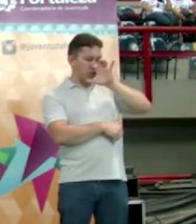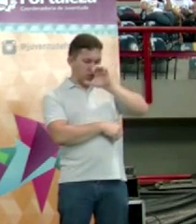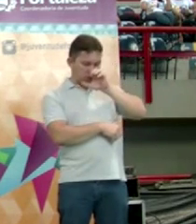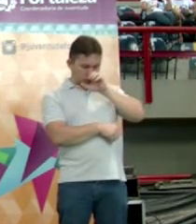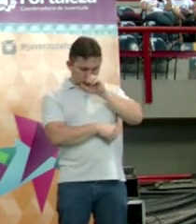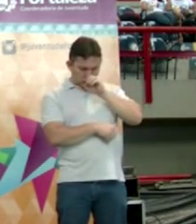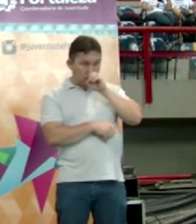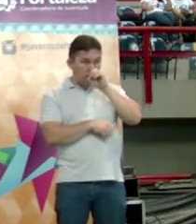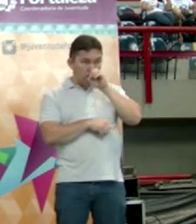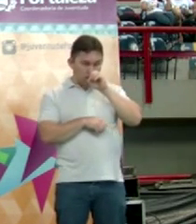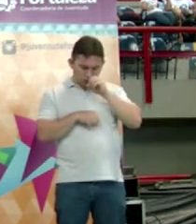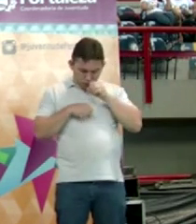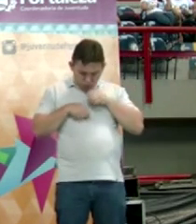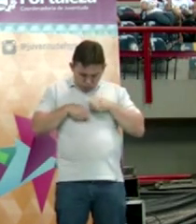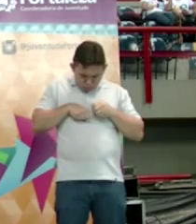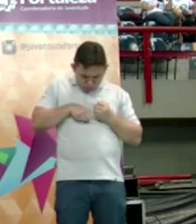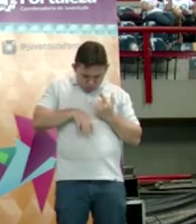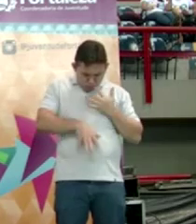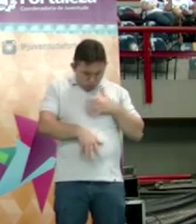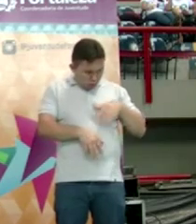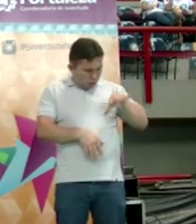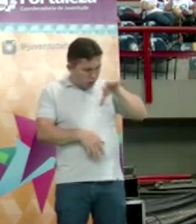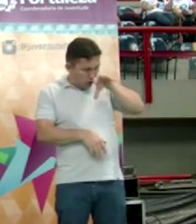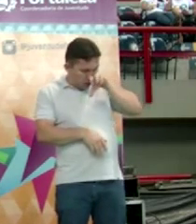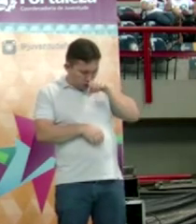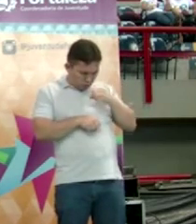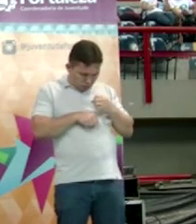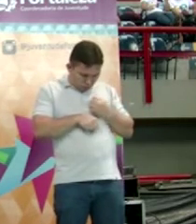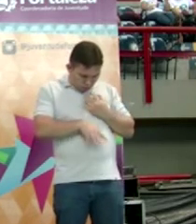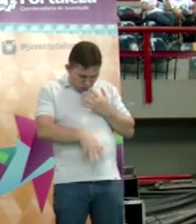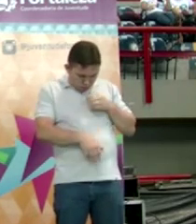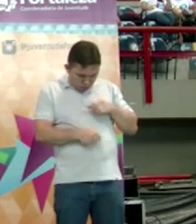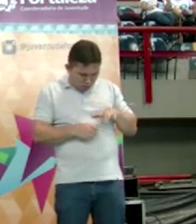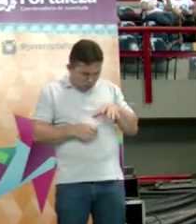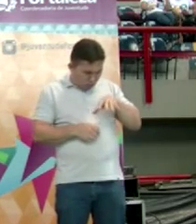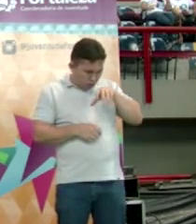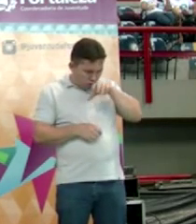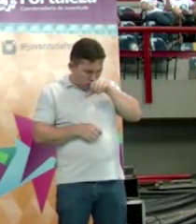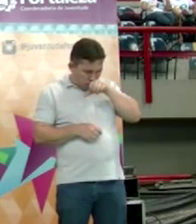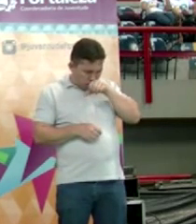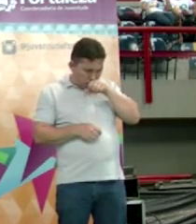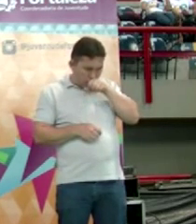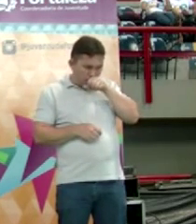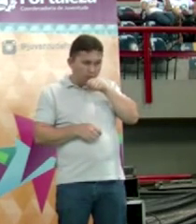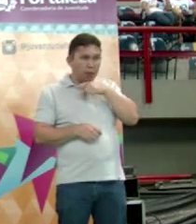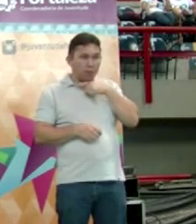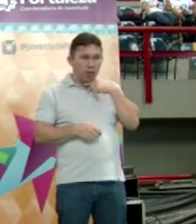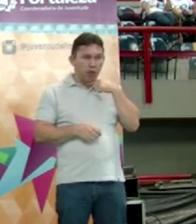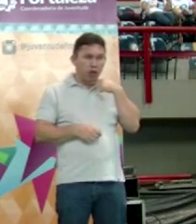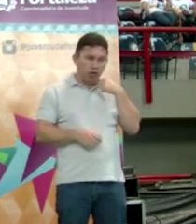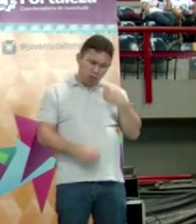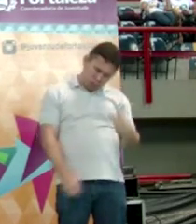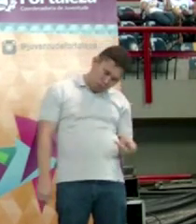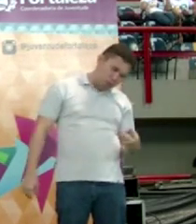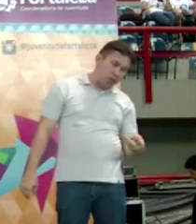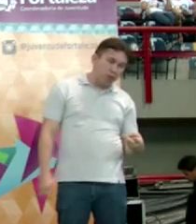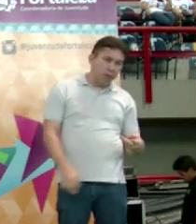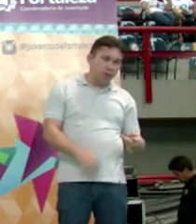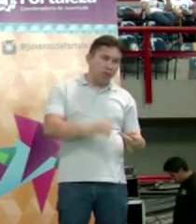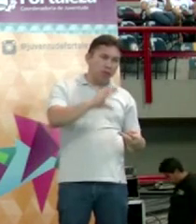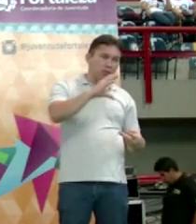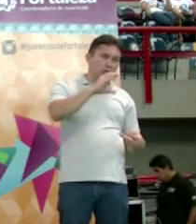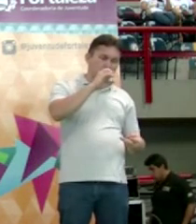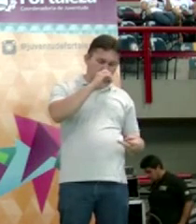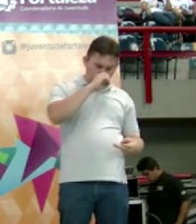quando você respira uma determinada quantidade de monóxido de carbono, se respirar muito, vai morrer asfixiado, né? Porque se